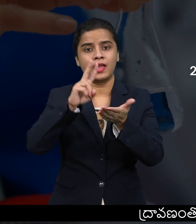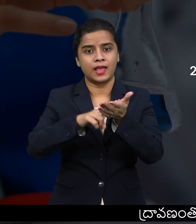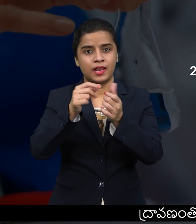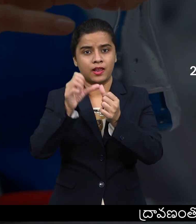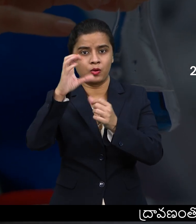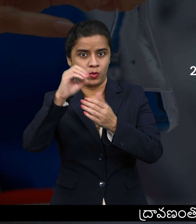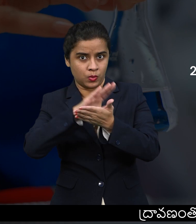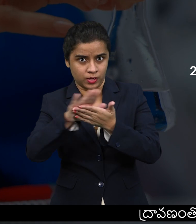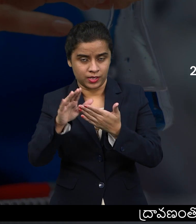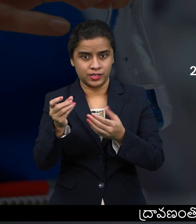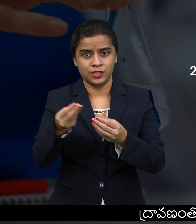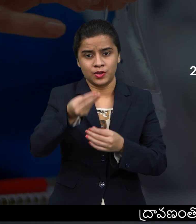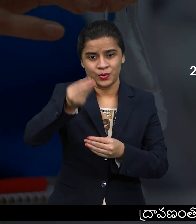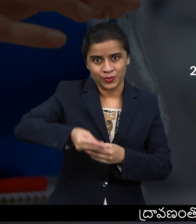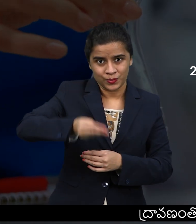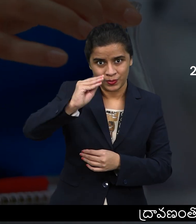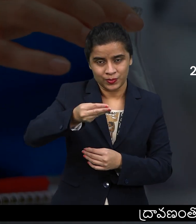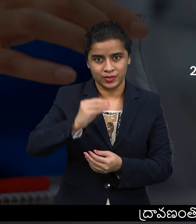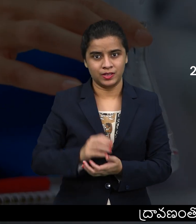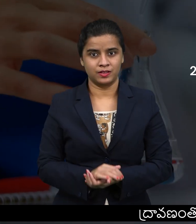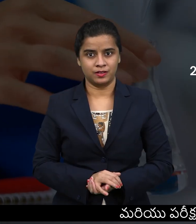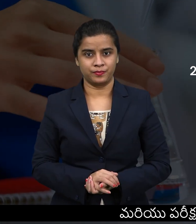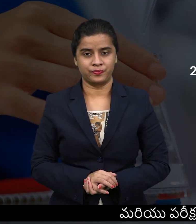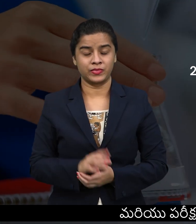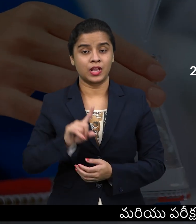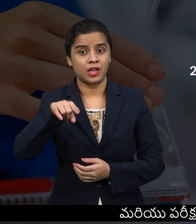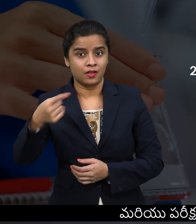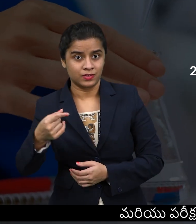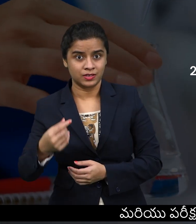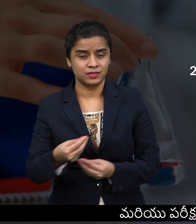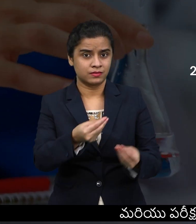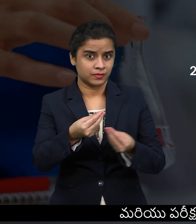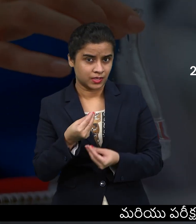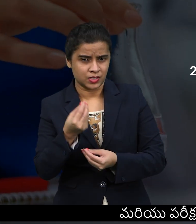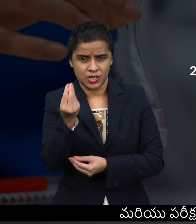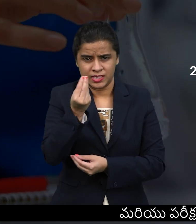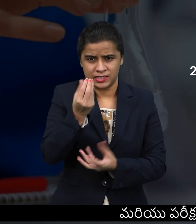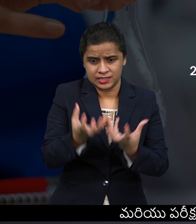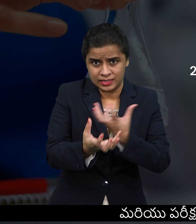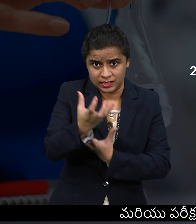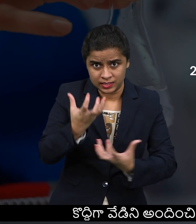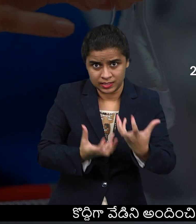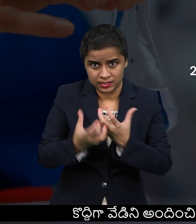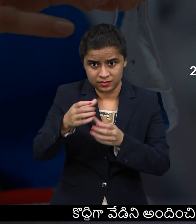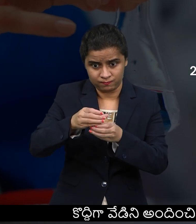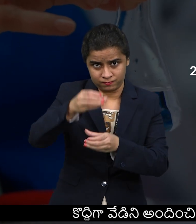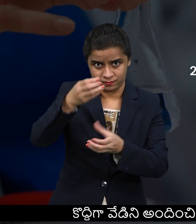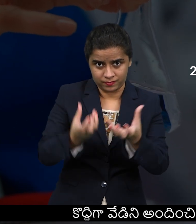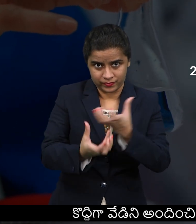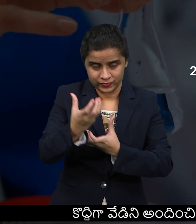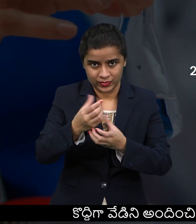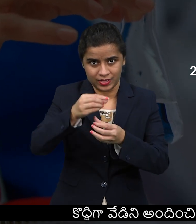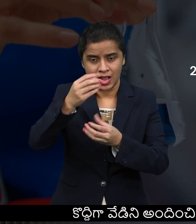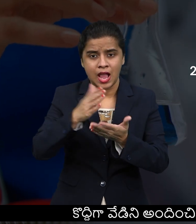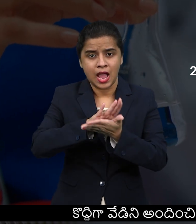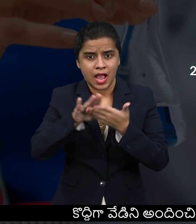ద్రావణంతో చర్య జరిపినప్పుడు మరియు పరీక్ష ట్యూబ్లోని విషయాలకు కొద్దిగా